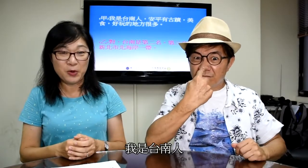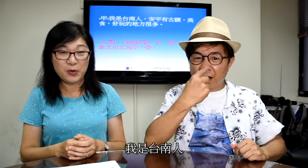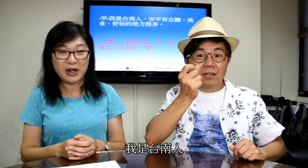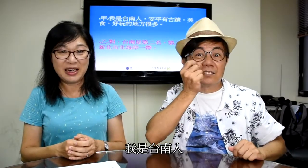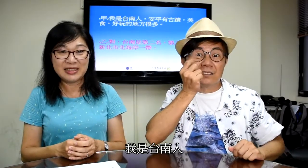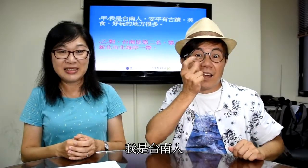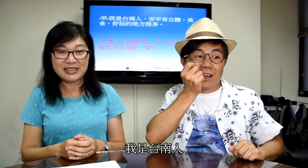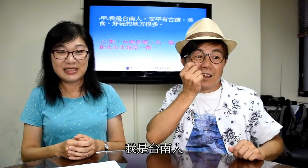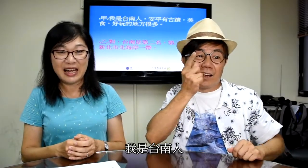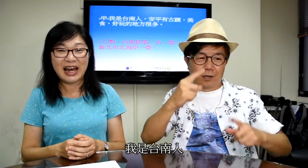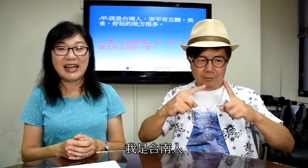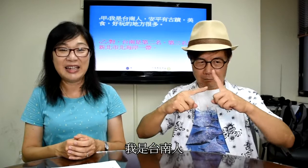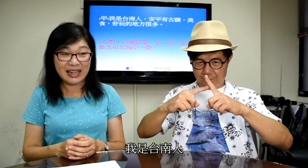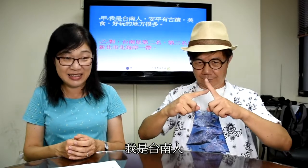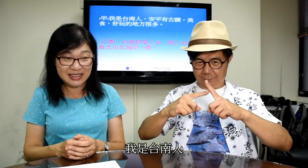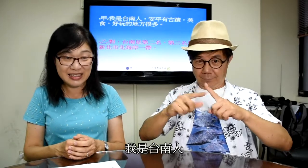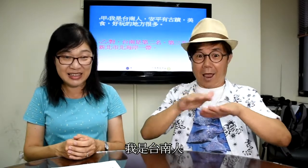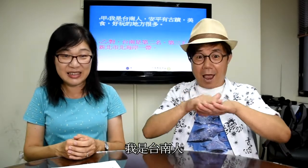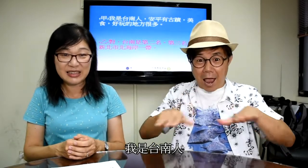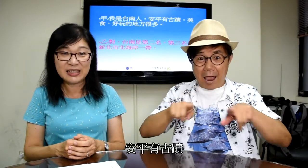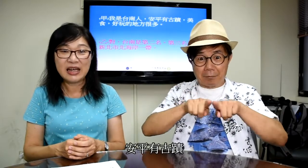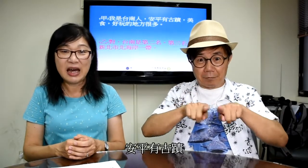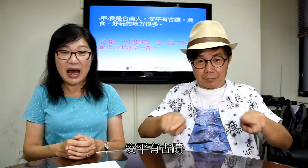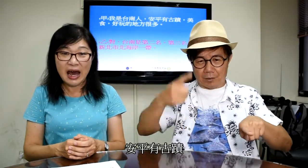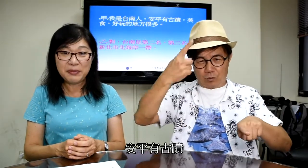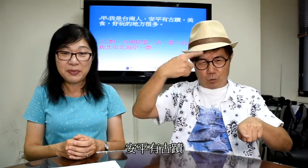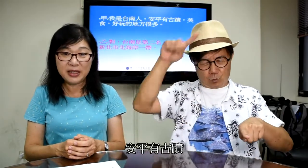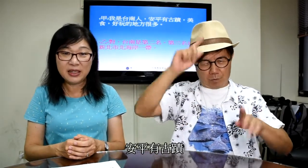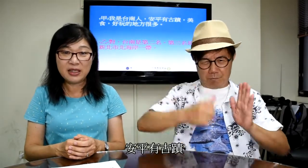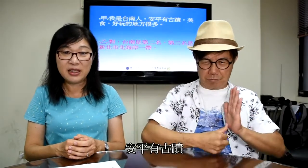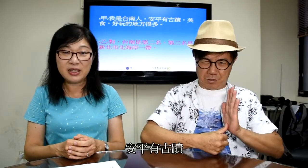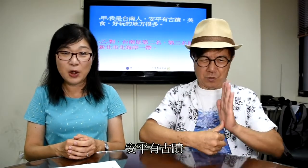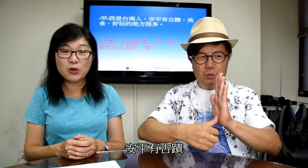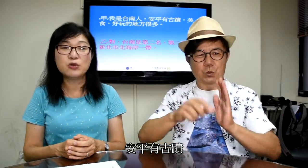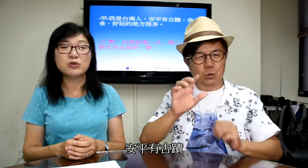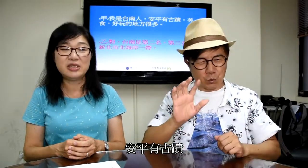我是台南人，安平有古迹，